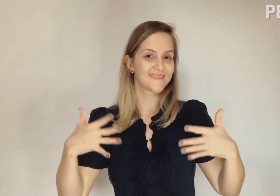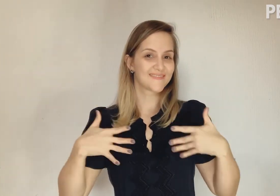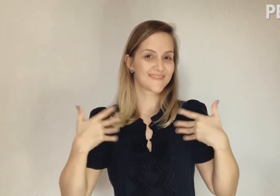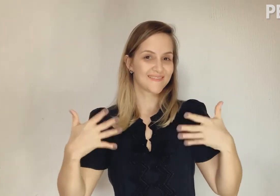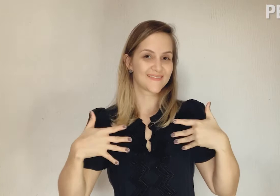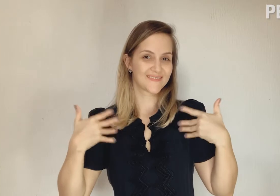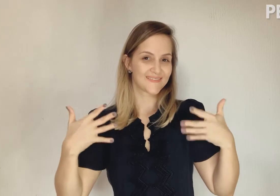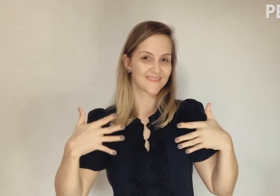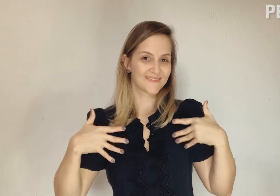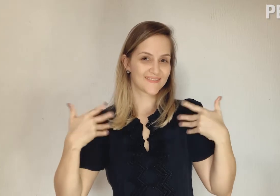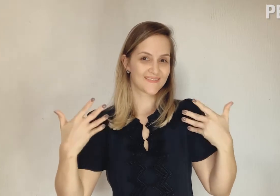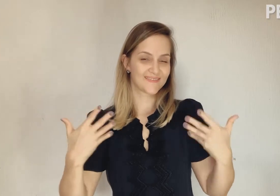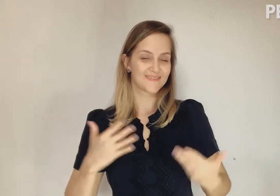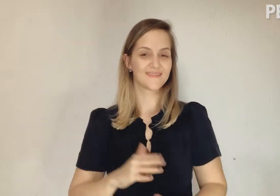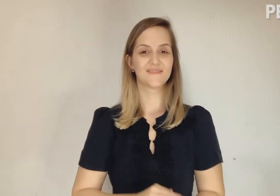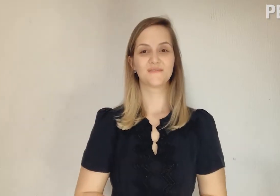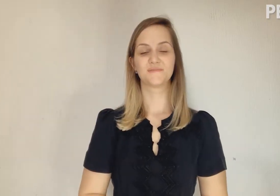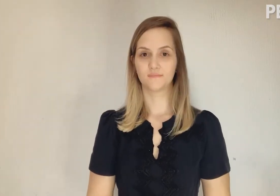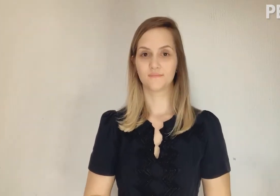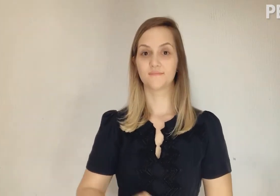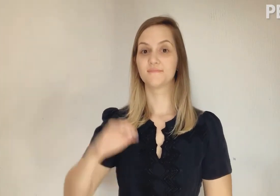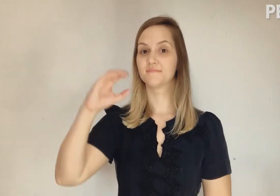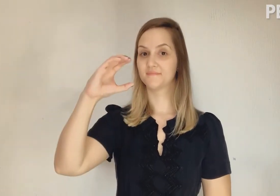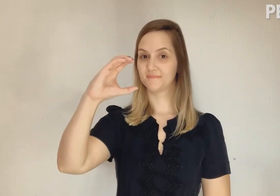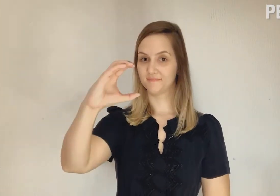Alegria. Este é o sinal de alegria.